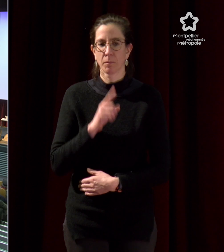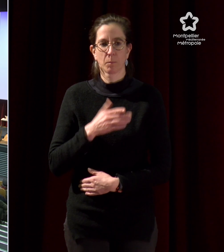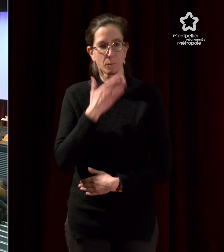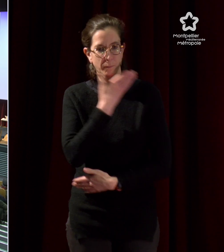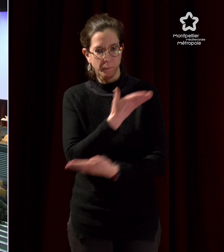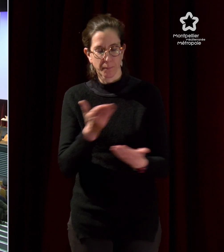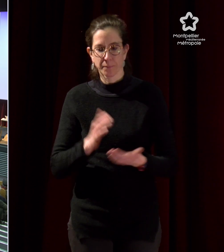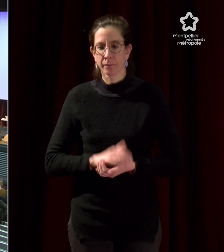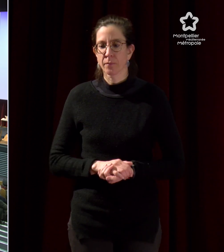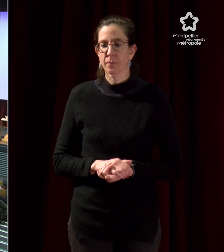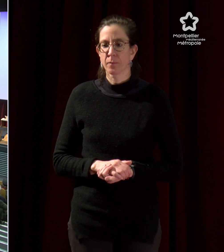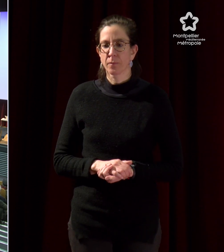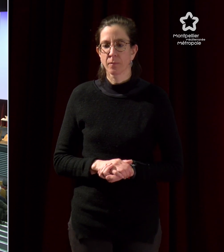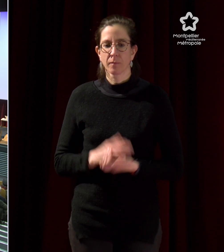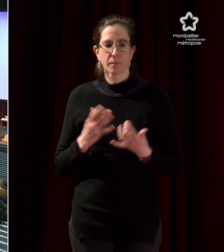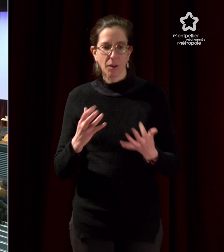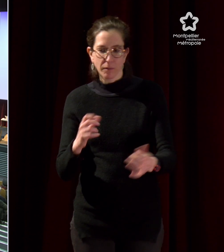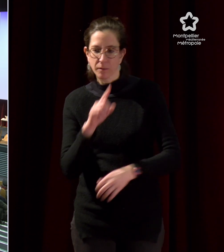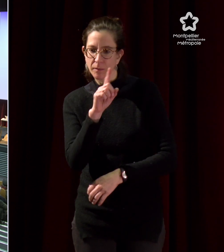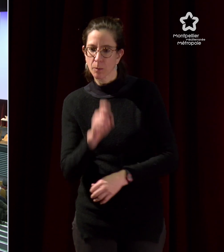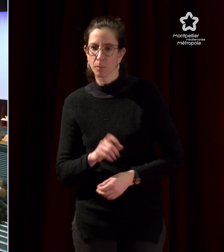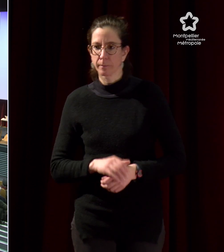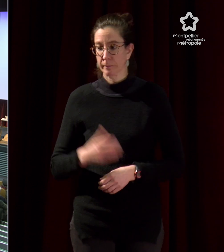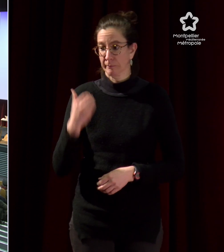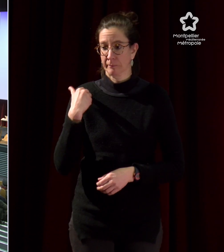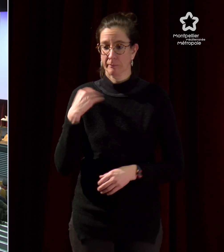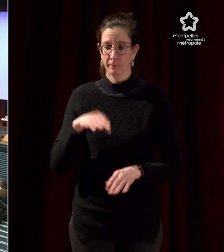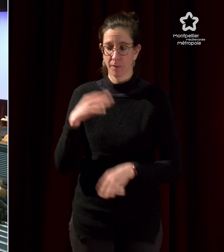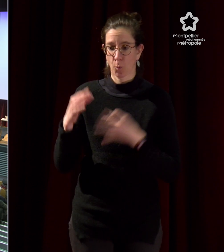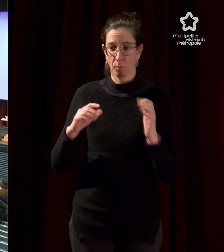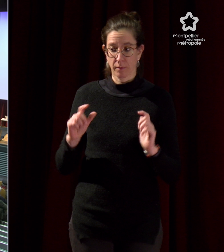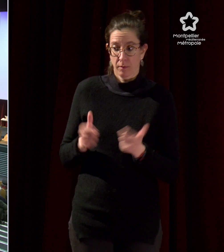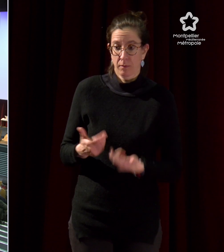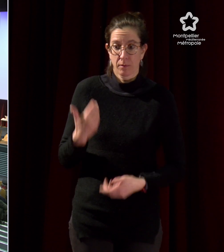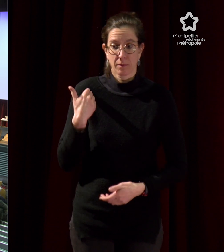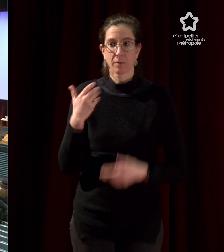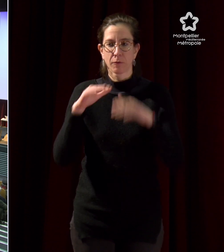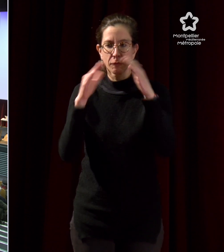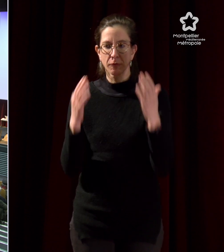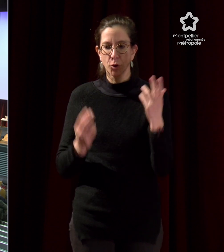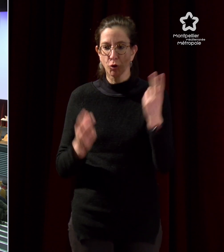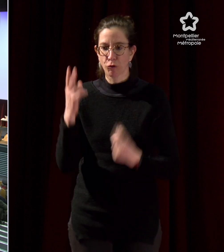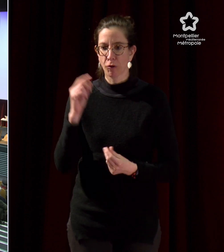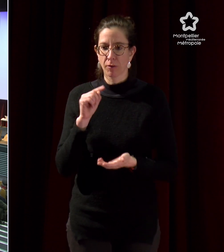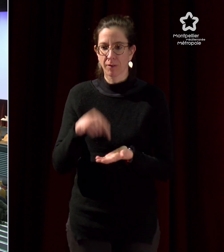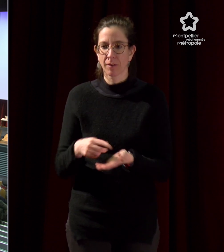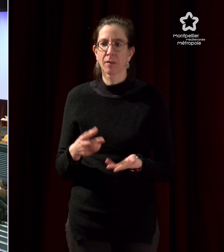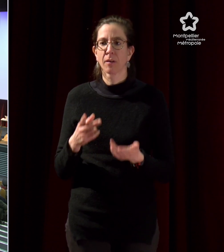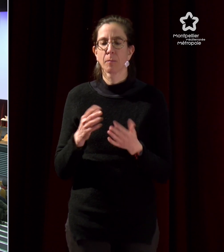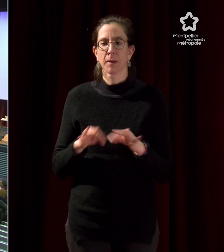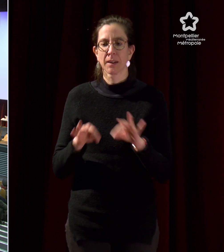Bonsoir. Je voulais savoir, suite à la découverte récente dans la grotte au Laos de